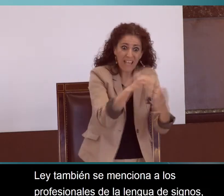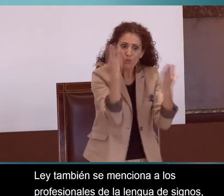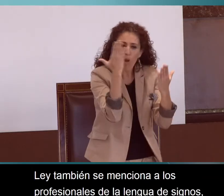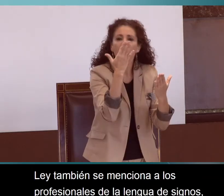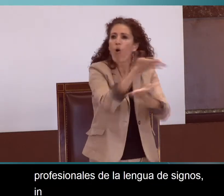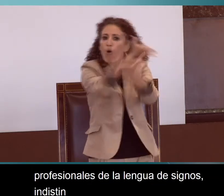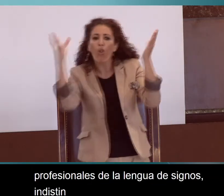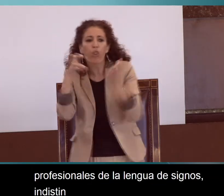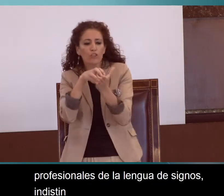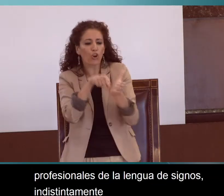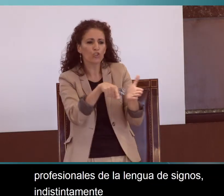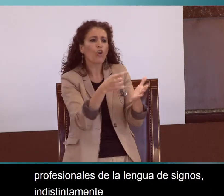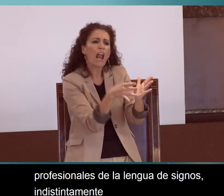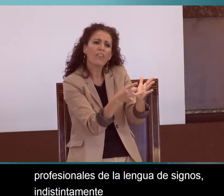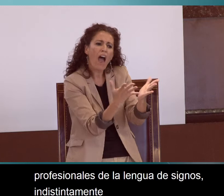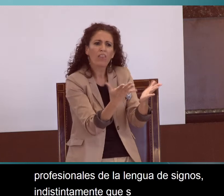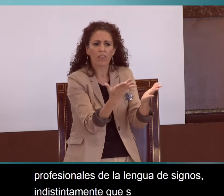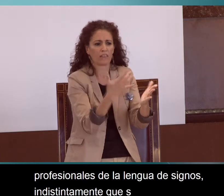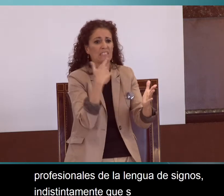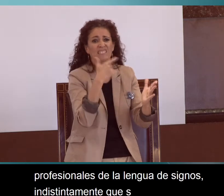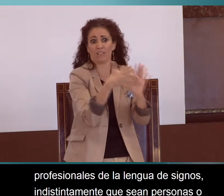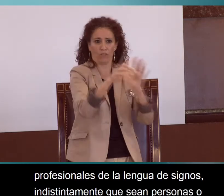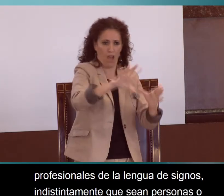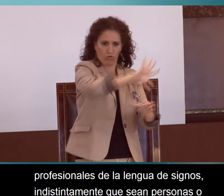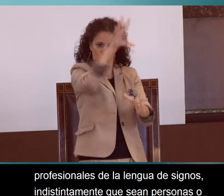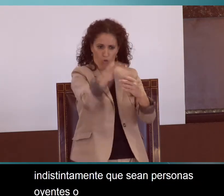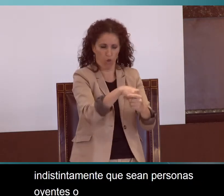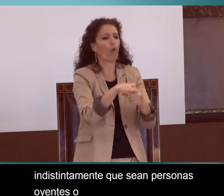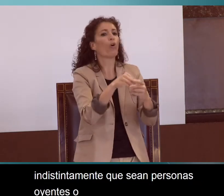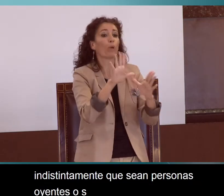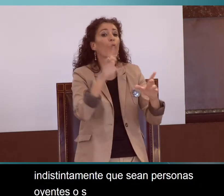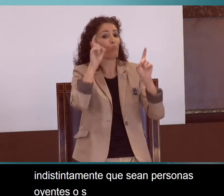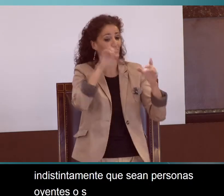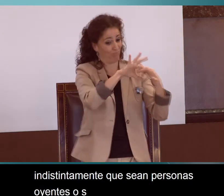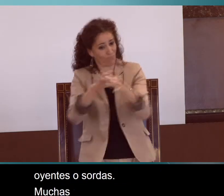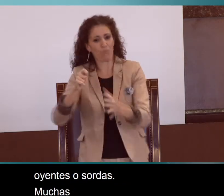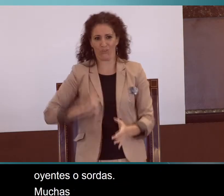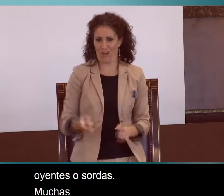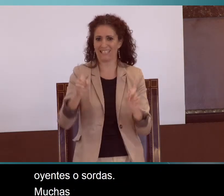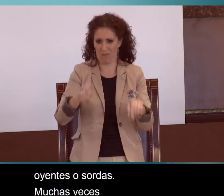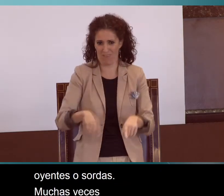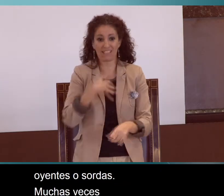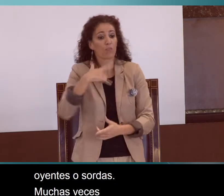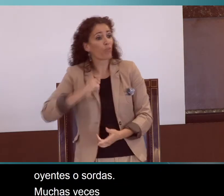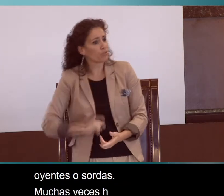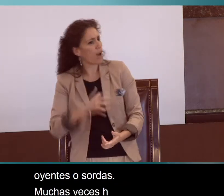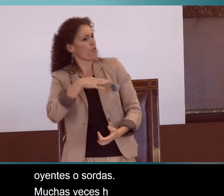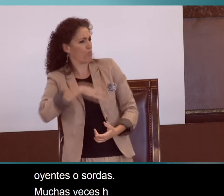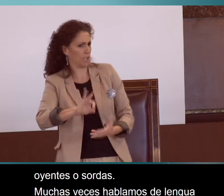veces hablamos de lengua, de su inclusión en los centros educativos, pero en la calidad de esa lengua también va implícito el